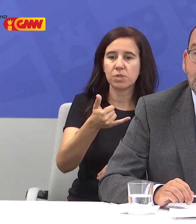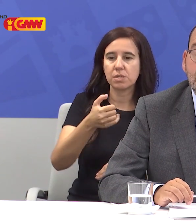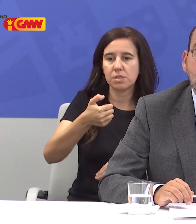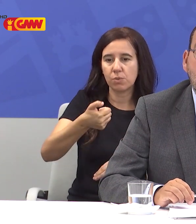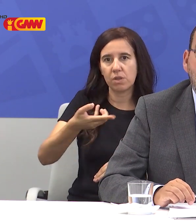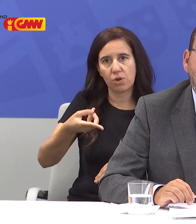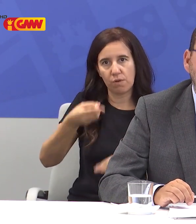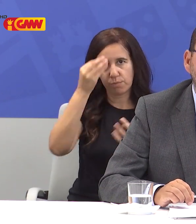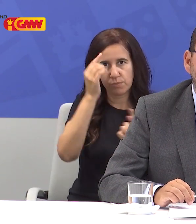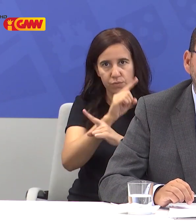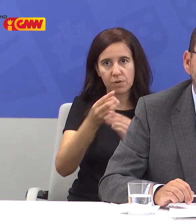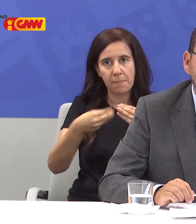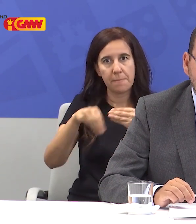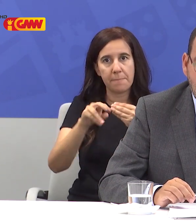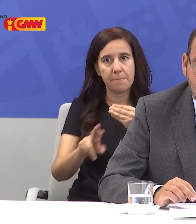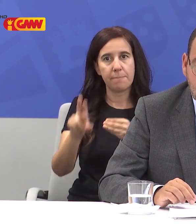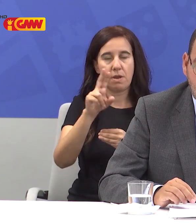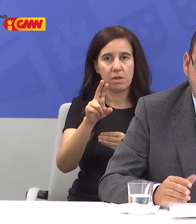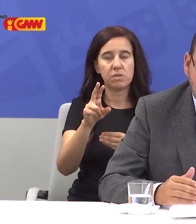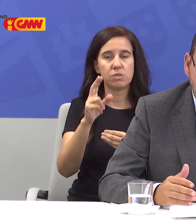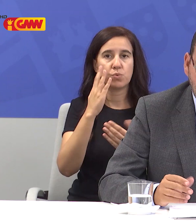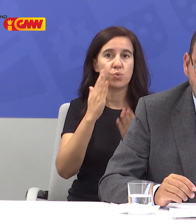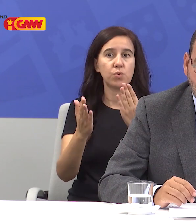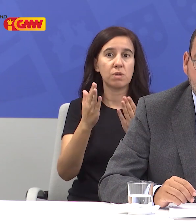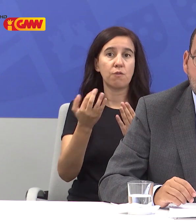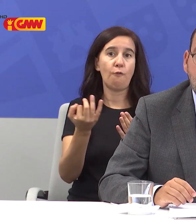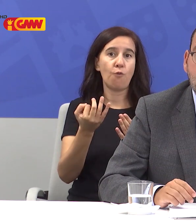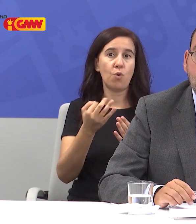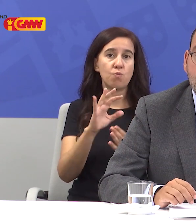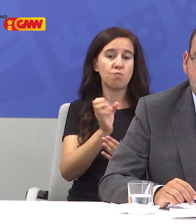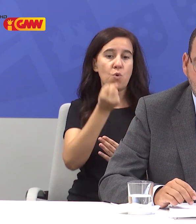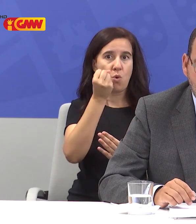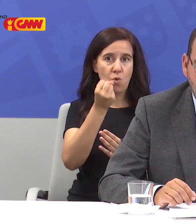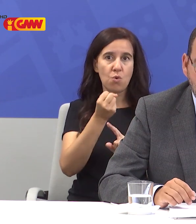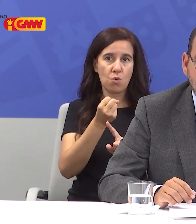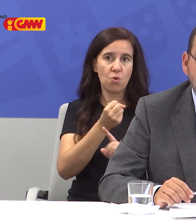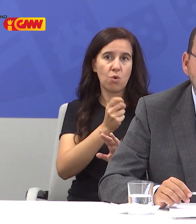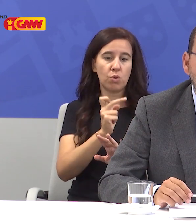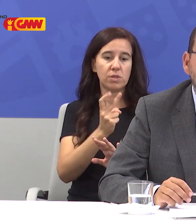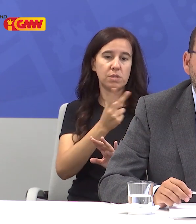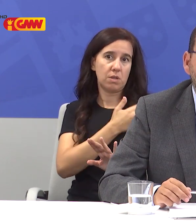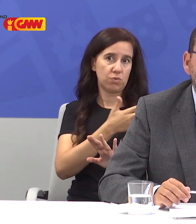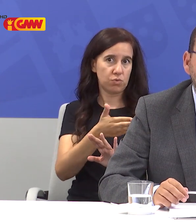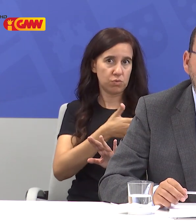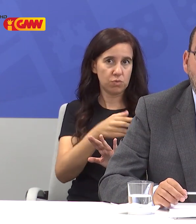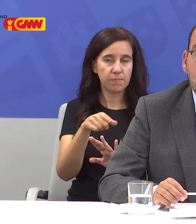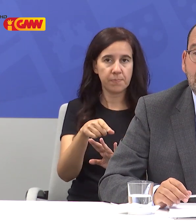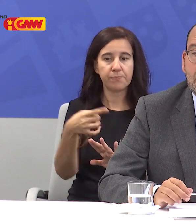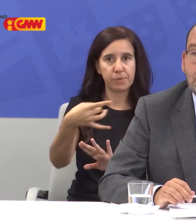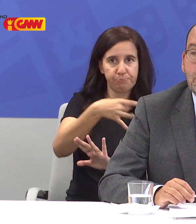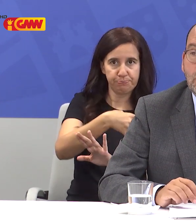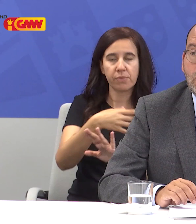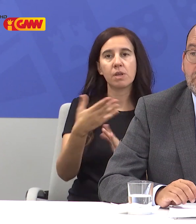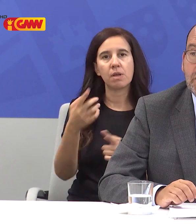3.259 professores, mais do que aquilo que foi conseguido nos últimos dois anos e, como